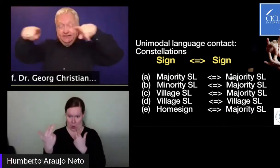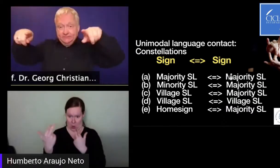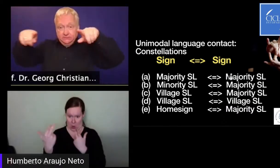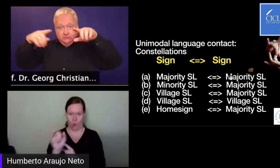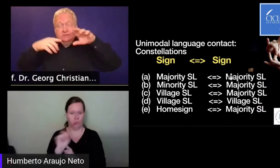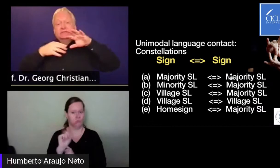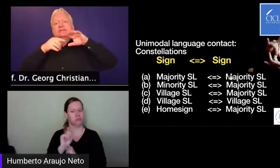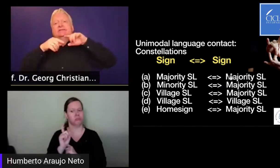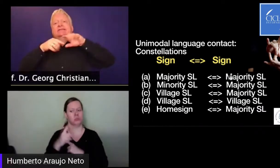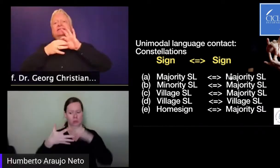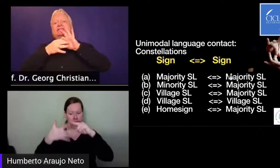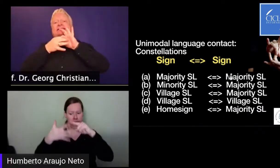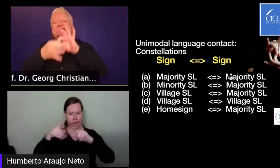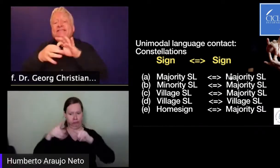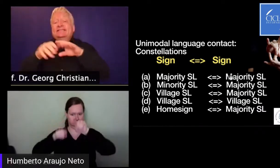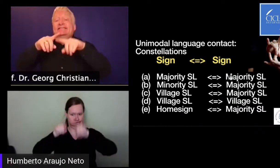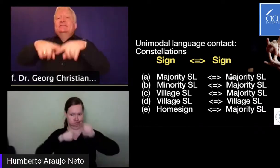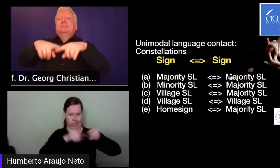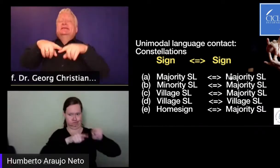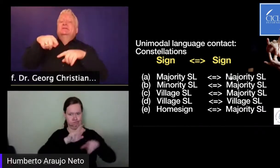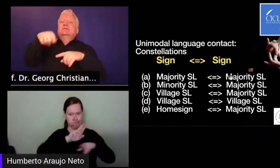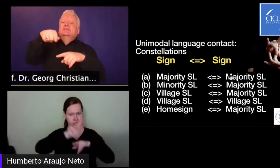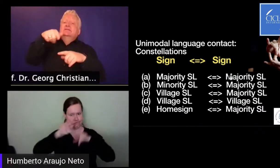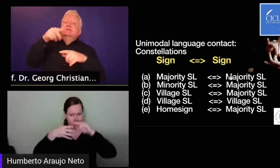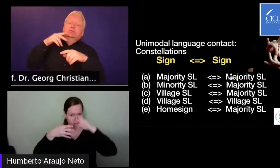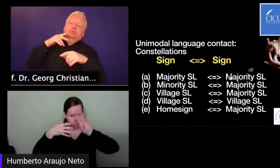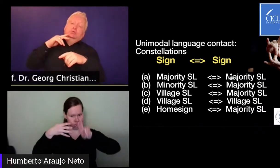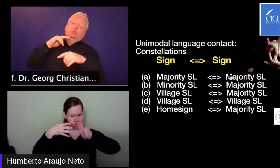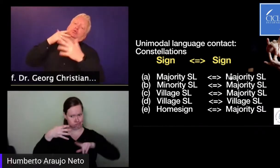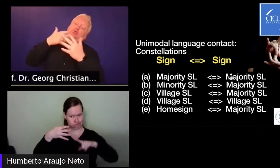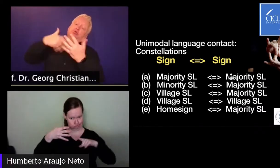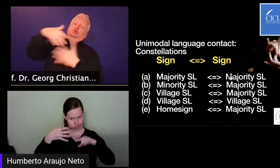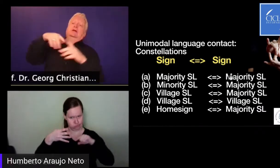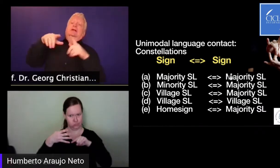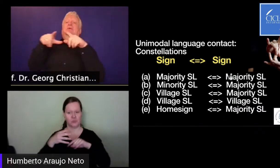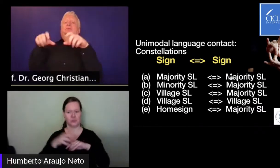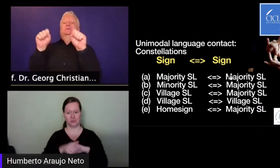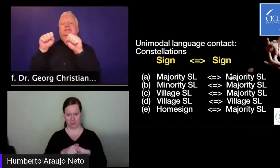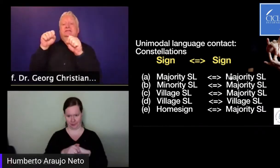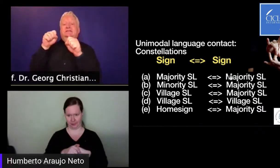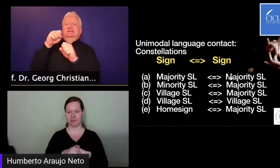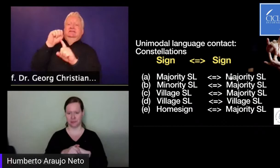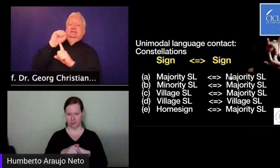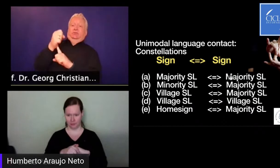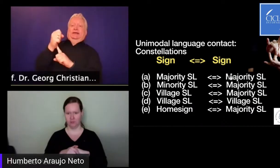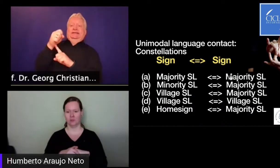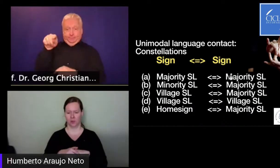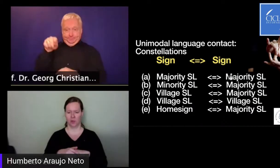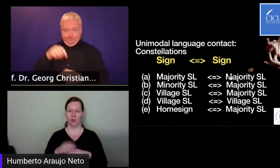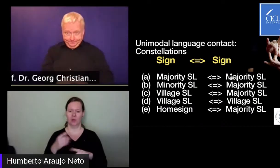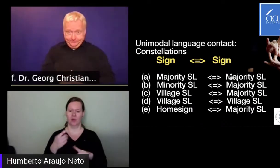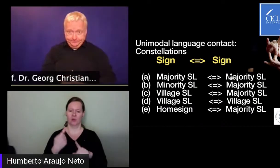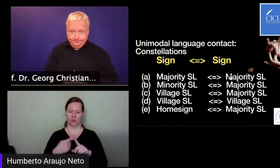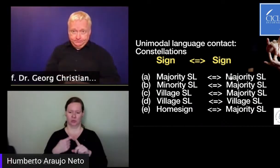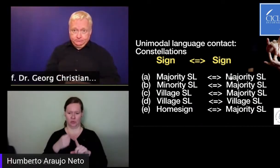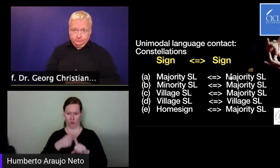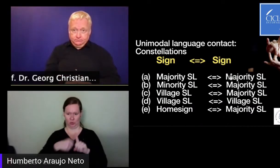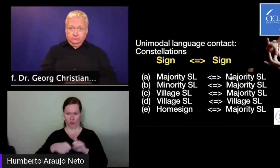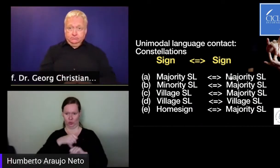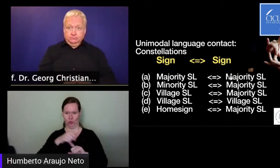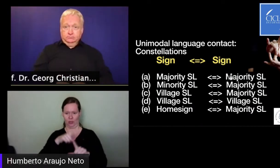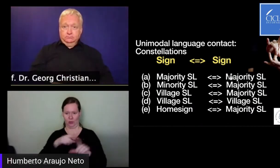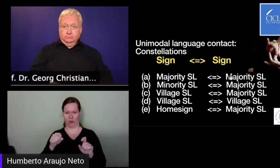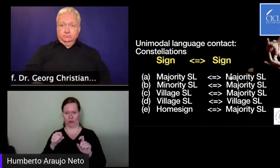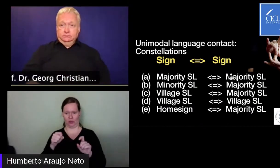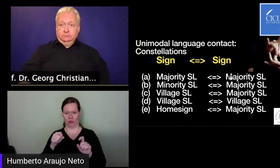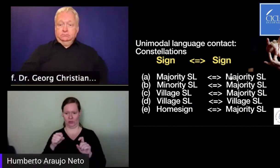Em primeiro lugar, cabe a gente entender que as línguas sinais são diferentes, certo? E esses níveis, eles basicamente apontam